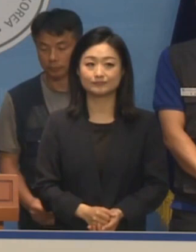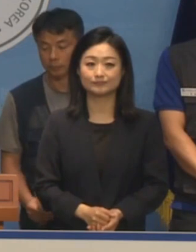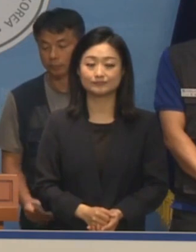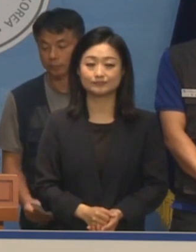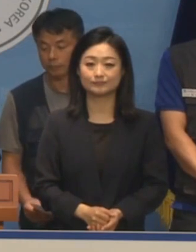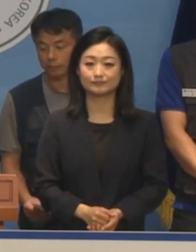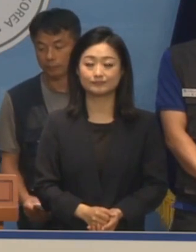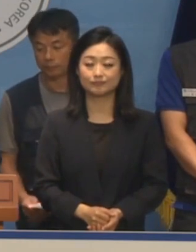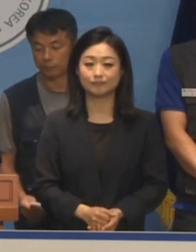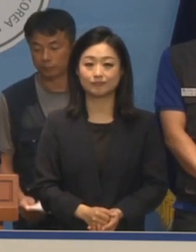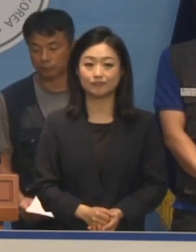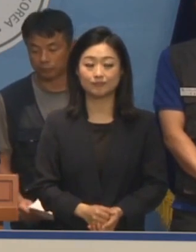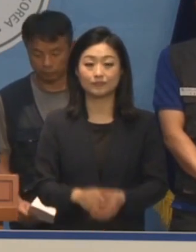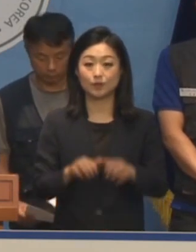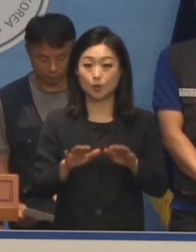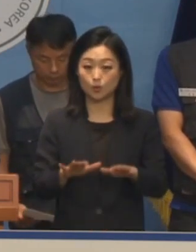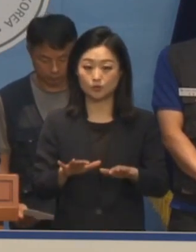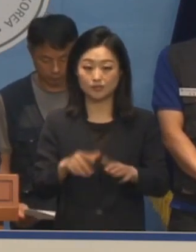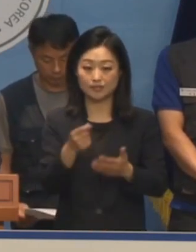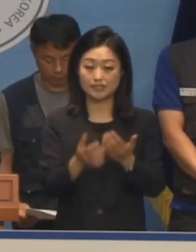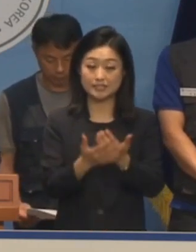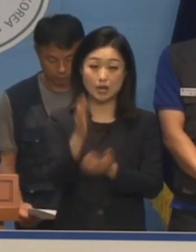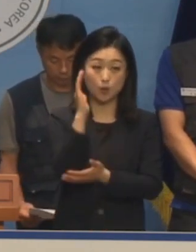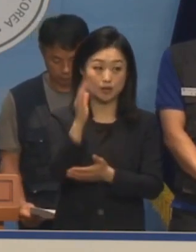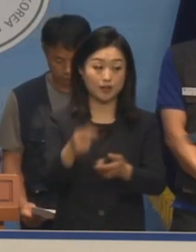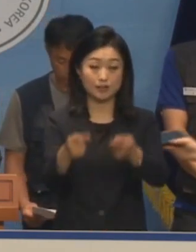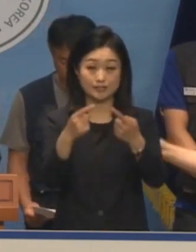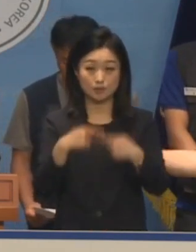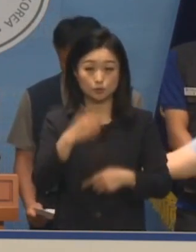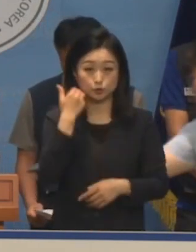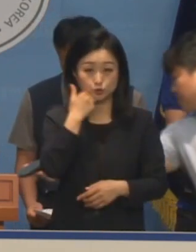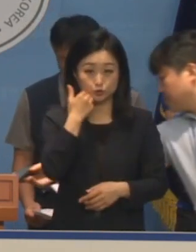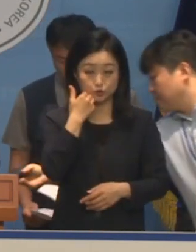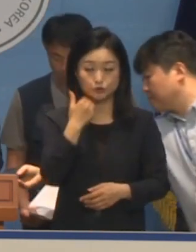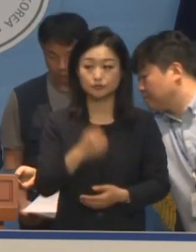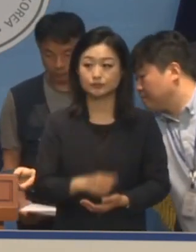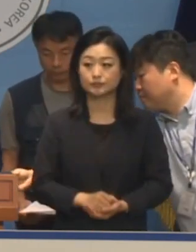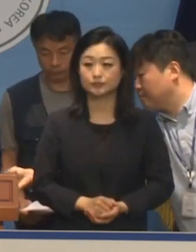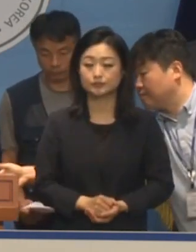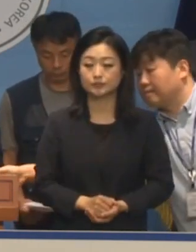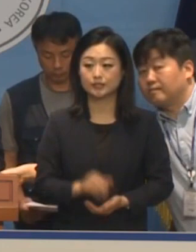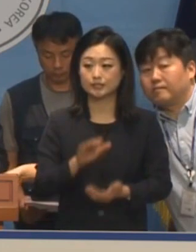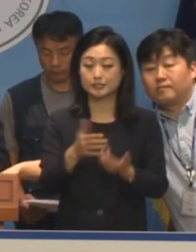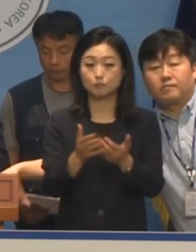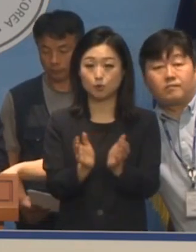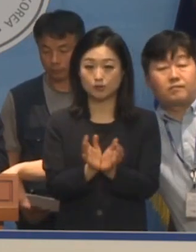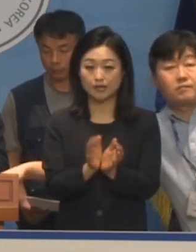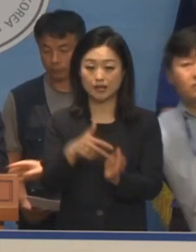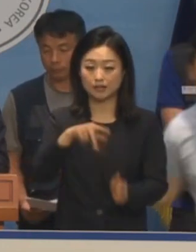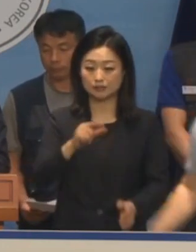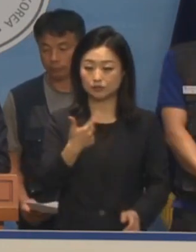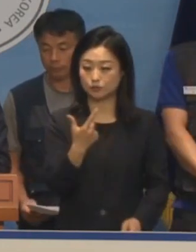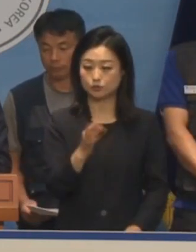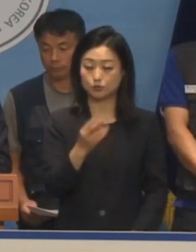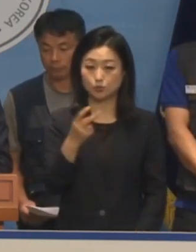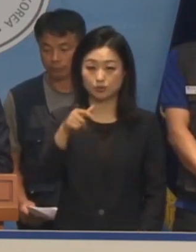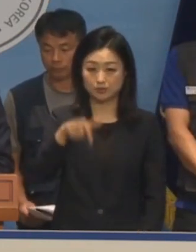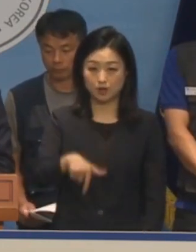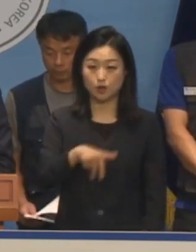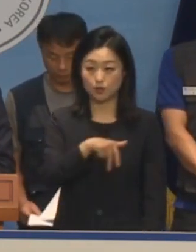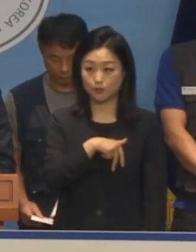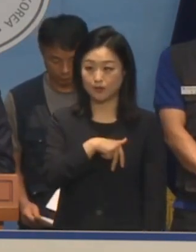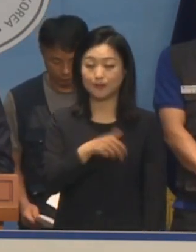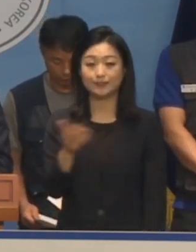예 오늘 기자에 참석하신 분들 먼저 소개해드리겠습니다 진보당의 전종덕 의원님